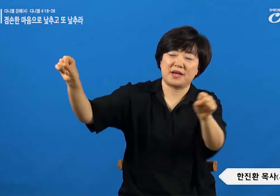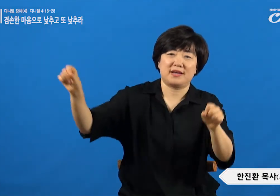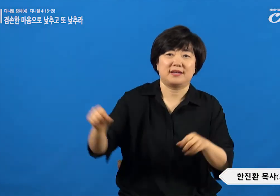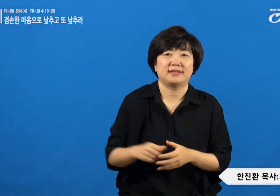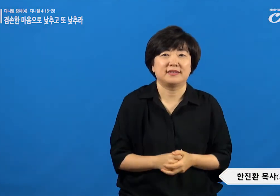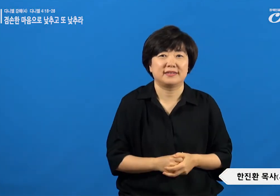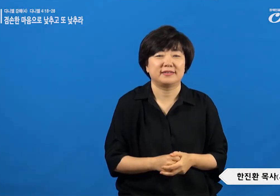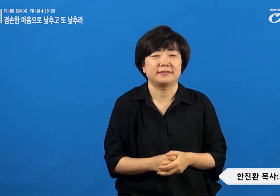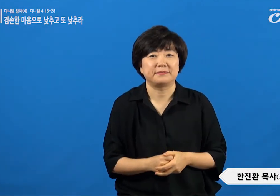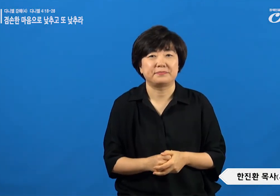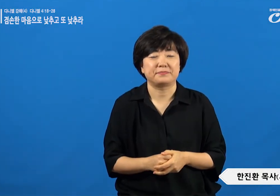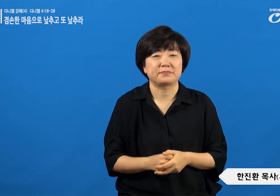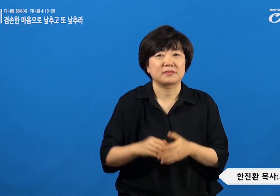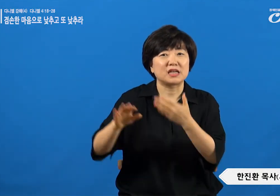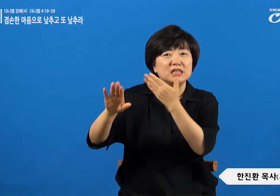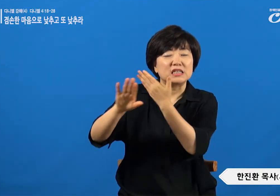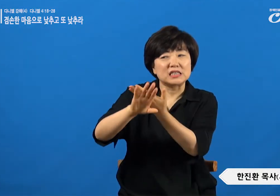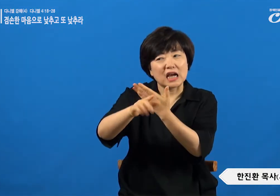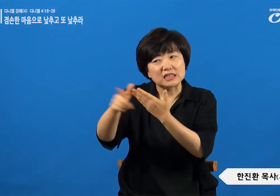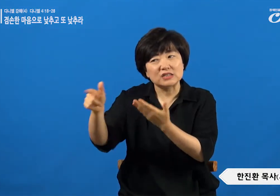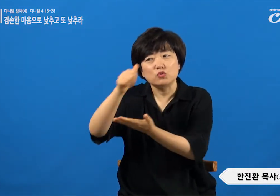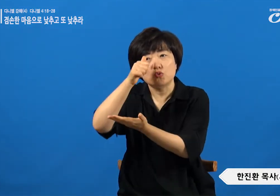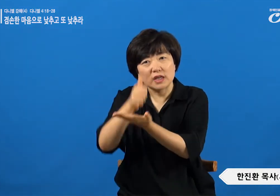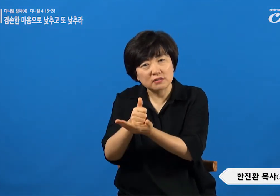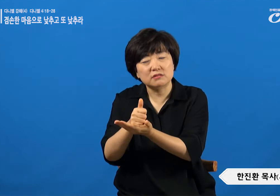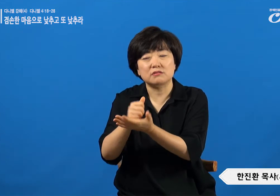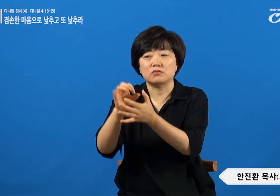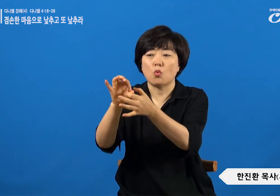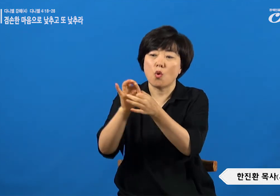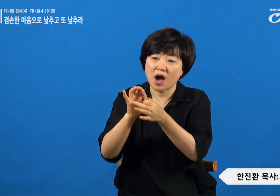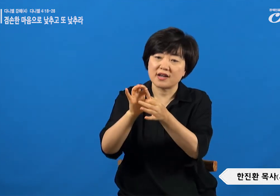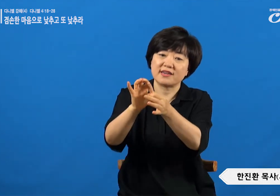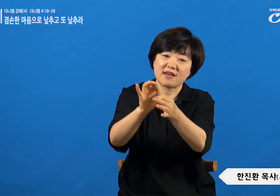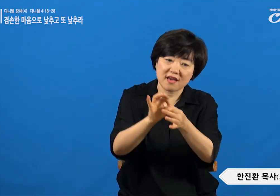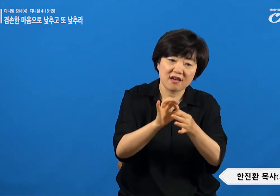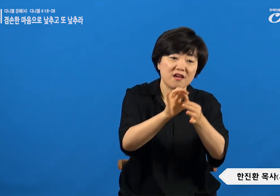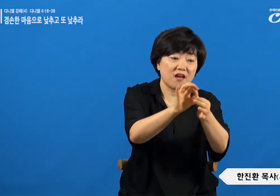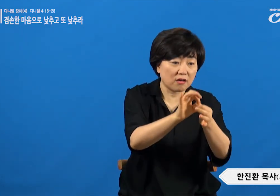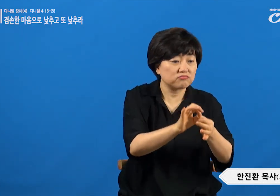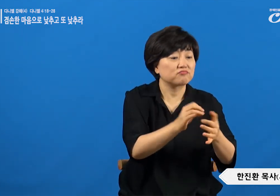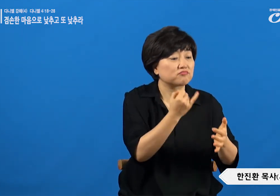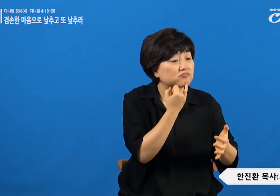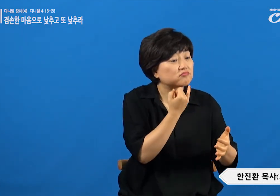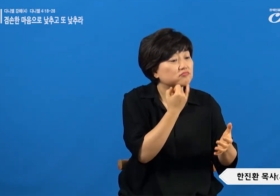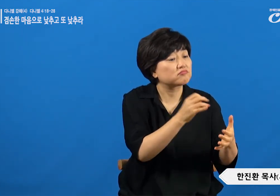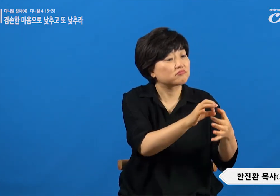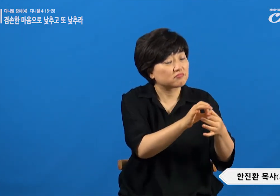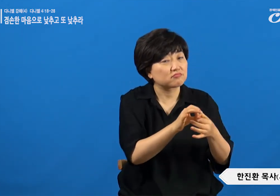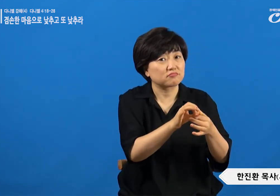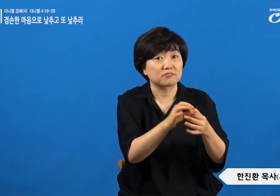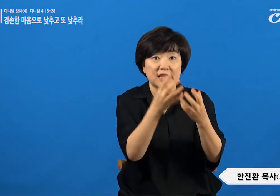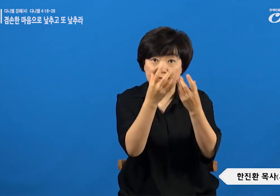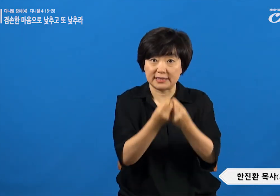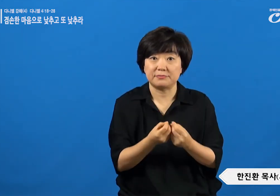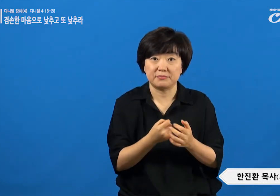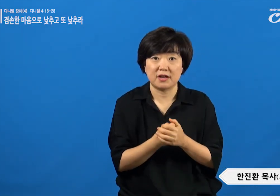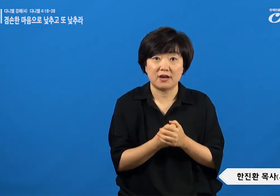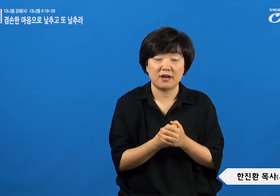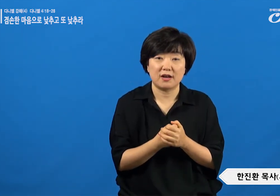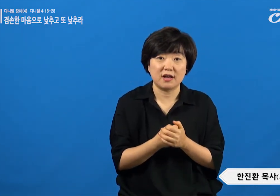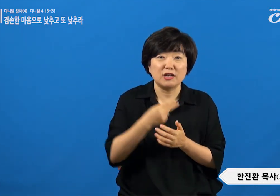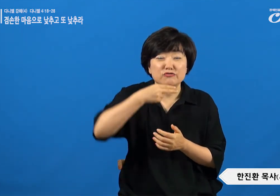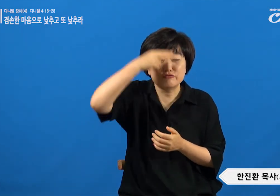없습니다. 다른 죄들은 관계에서만큼은 좋을 수도 있습니다. 예를